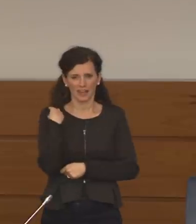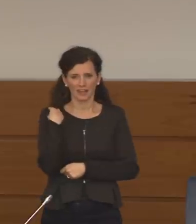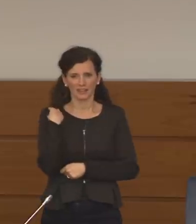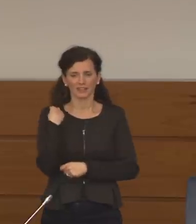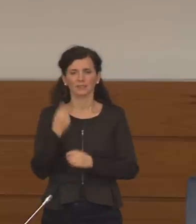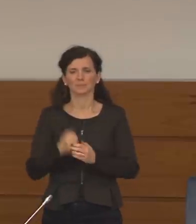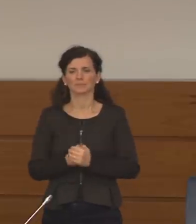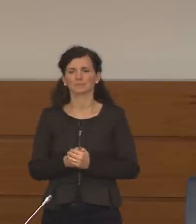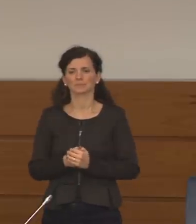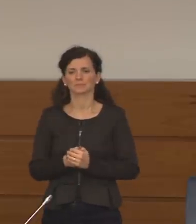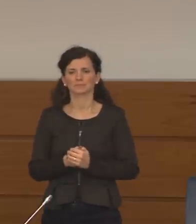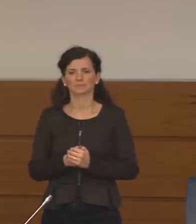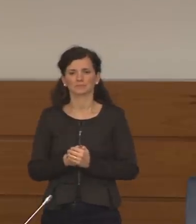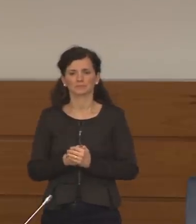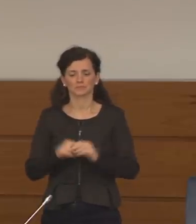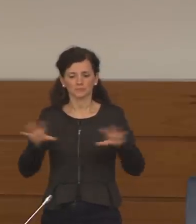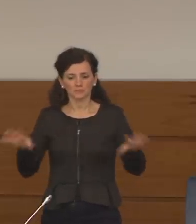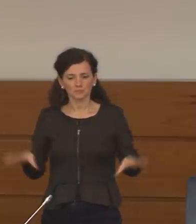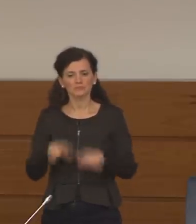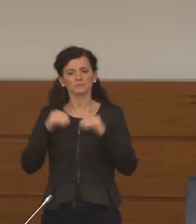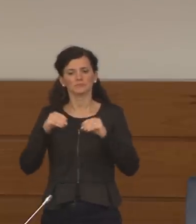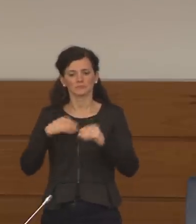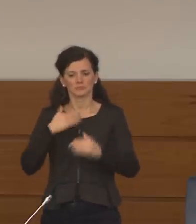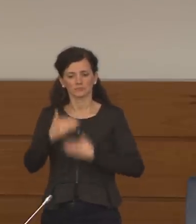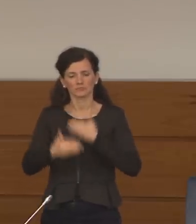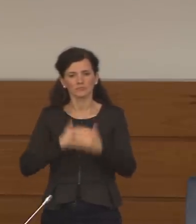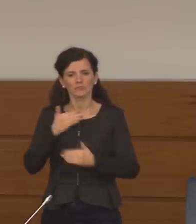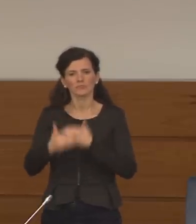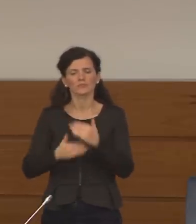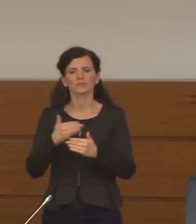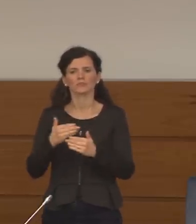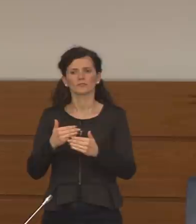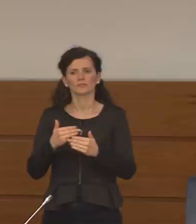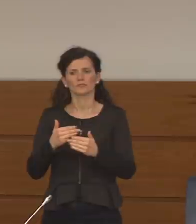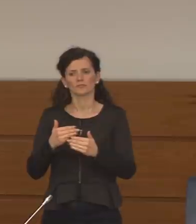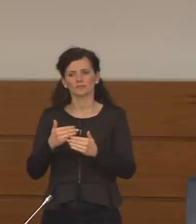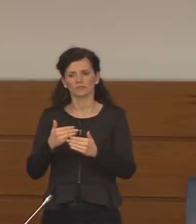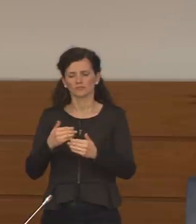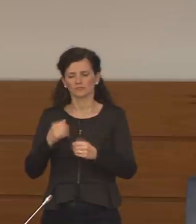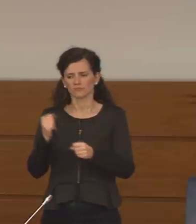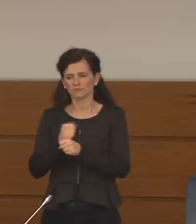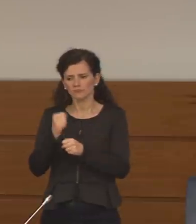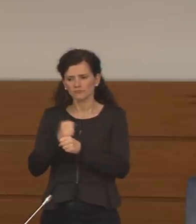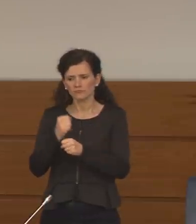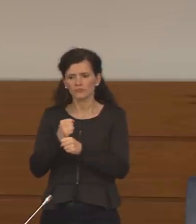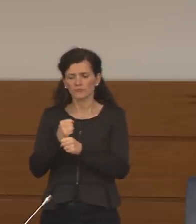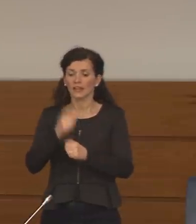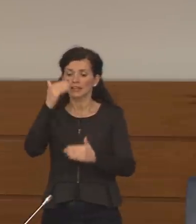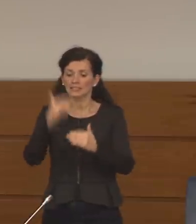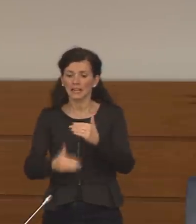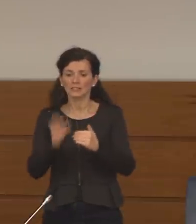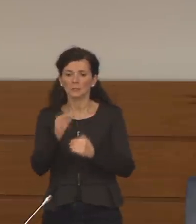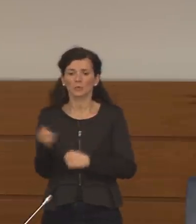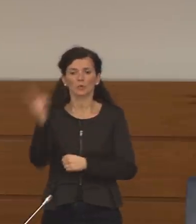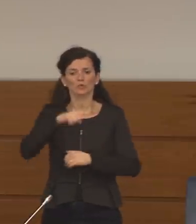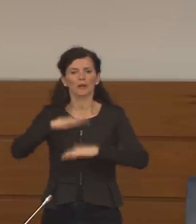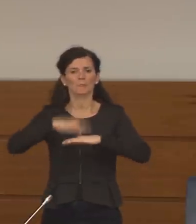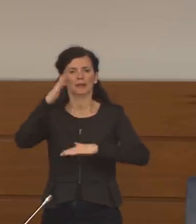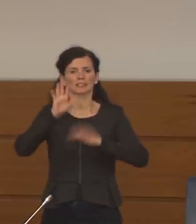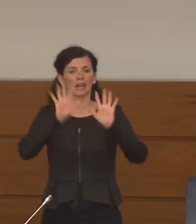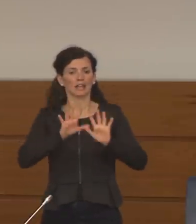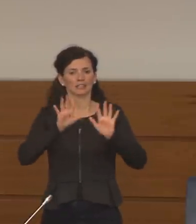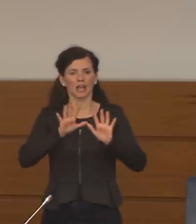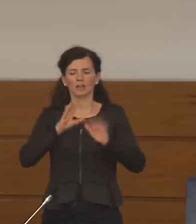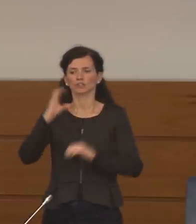avviato intanto una richiesta di offerta che vedrà scadenza domani mattina alle ore 10 da parte di